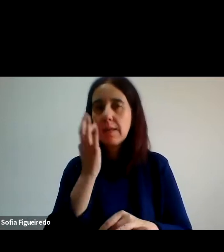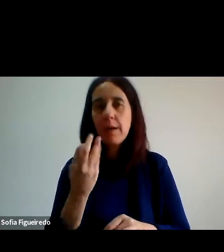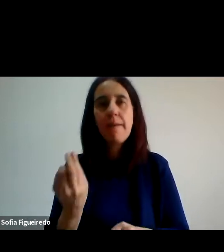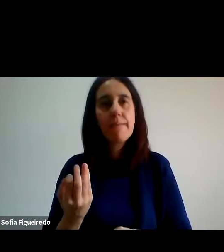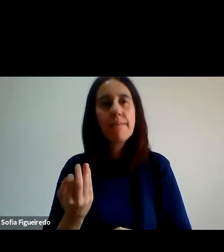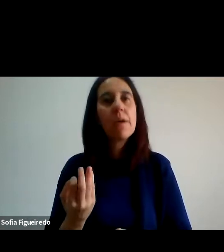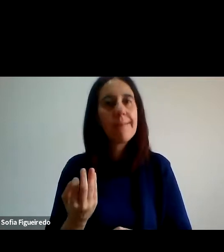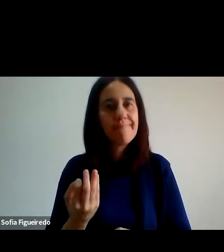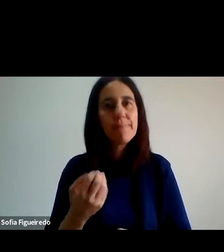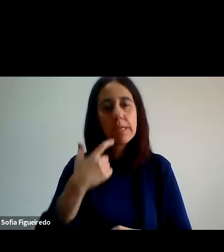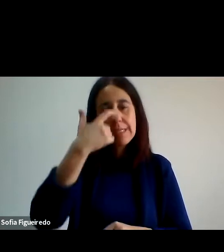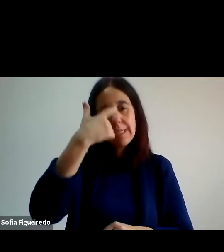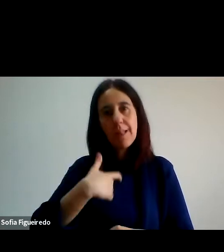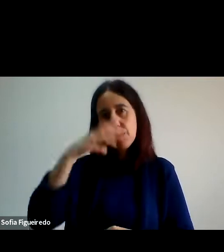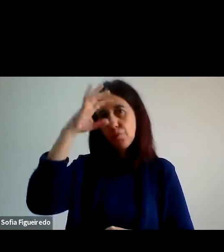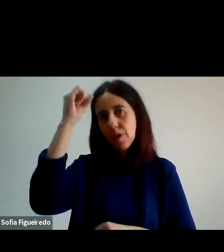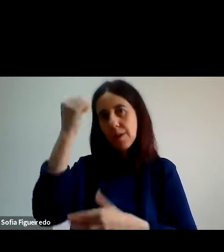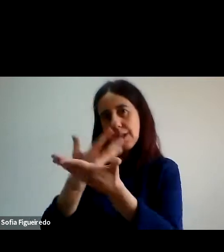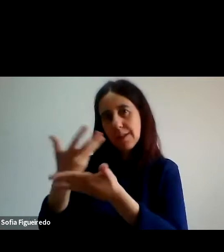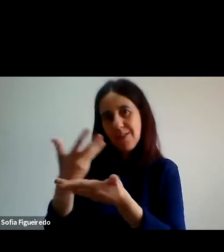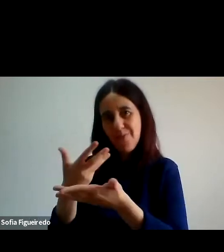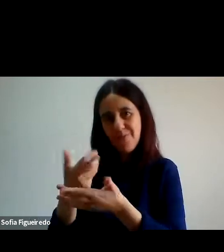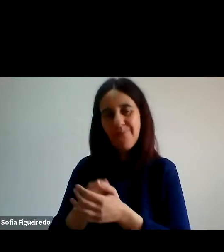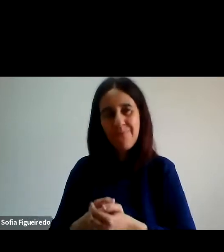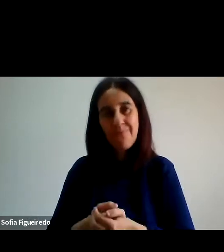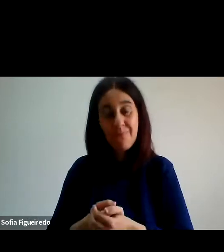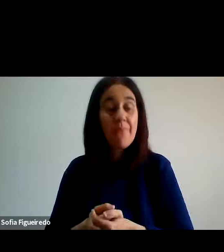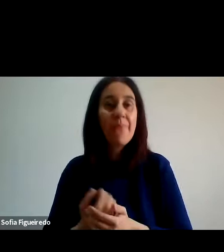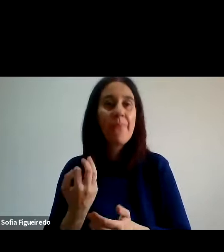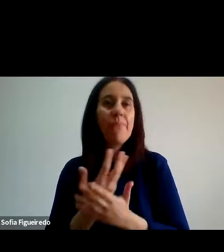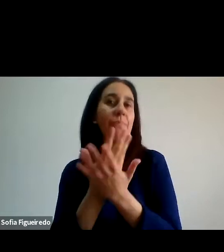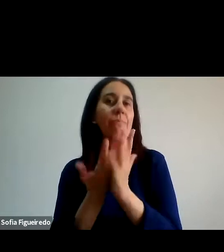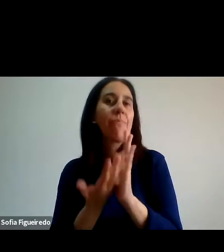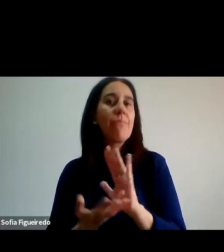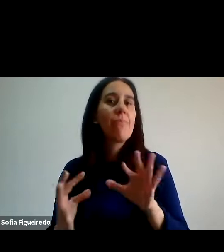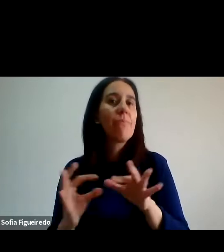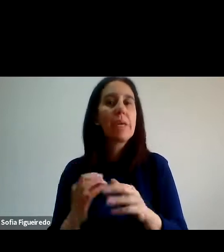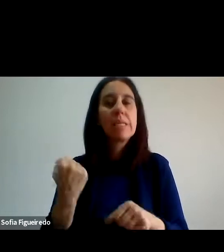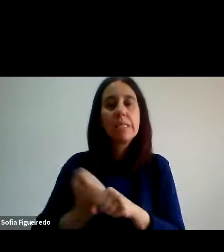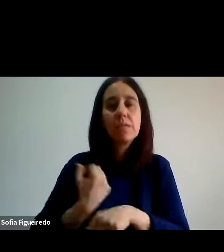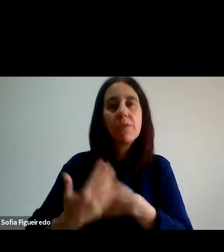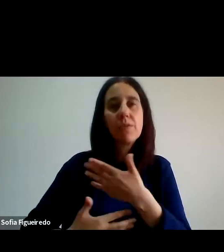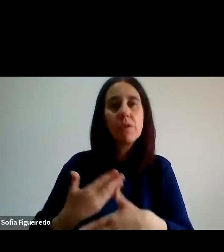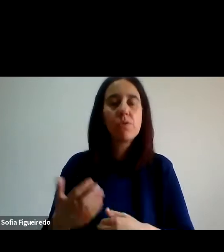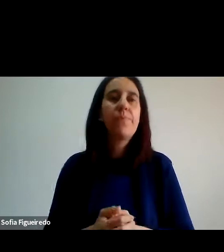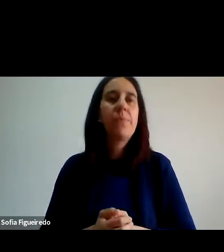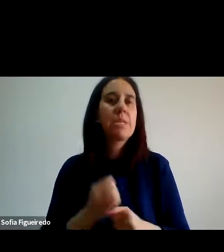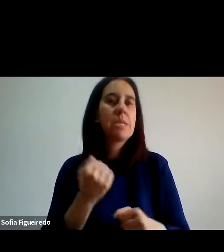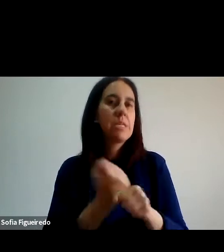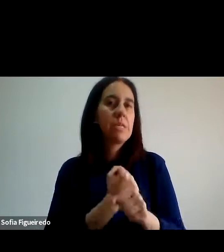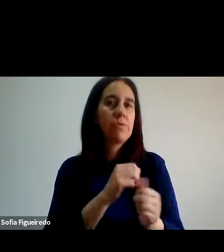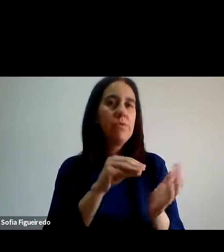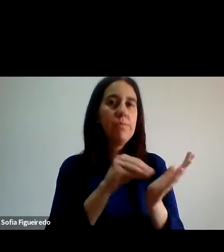precisamente a relação dos cidadãos com o Estado, por conjunto e, obviamente, de dimensões relacionadas com a prestação de serviço, com a realização de serviço, com